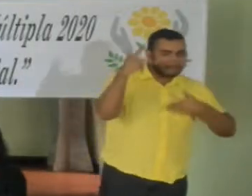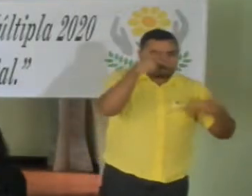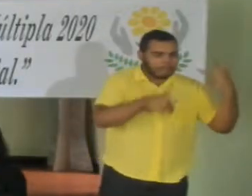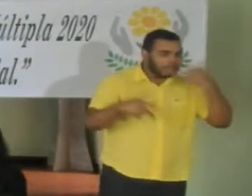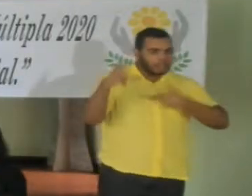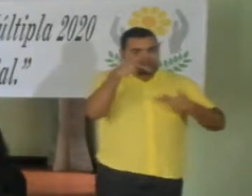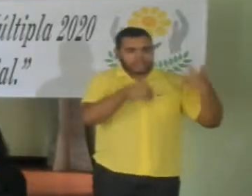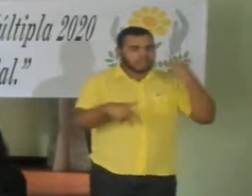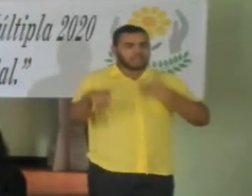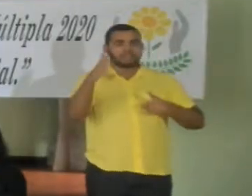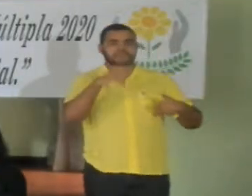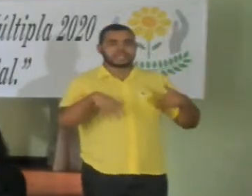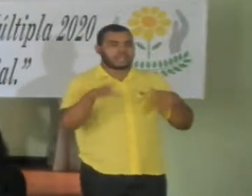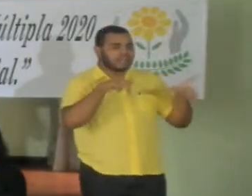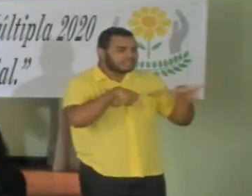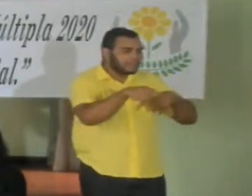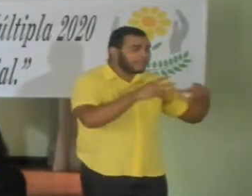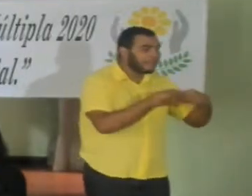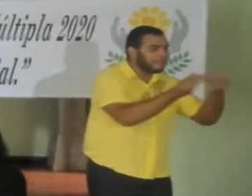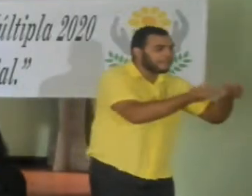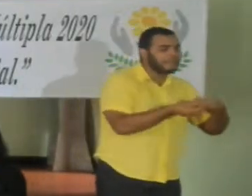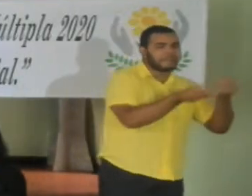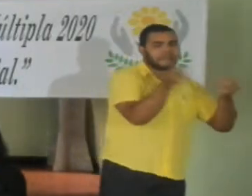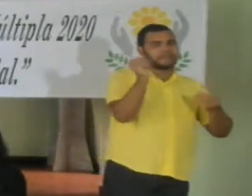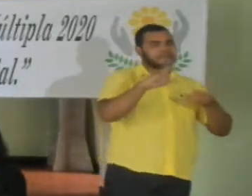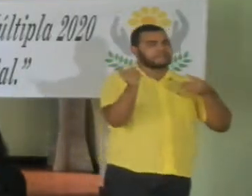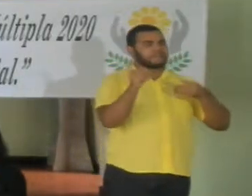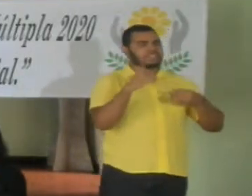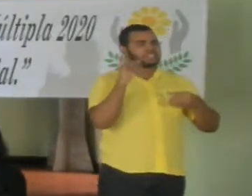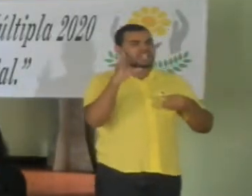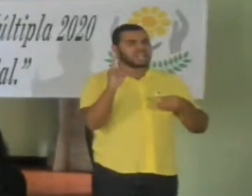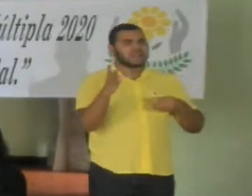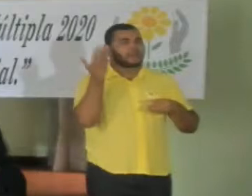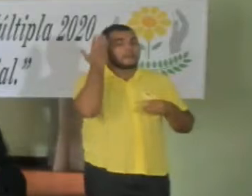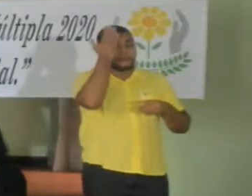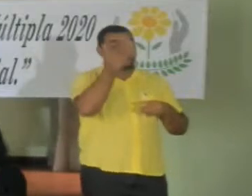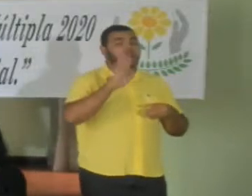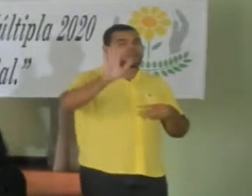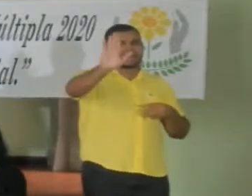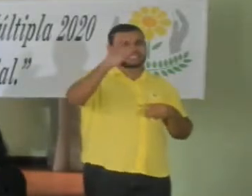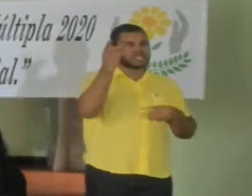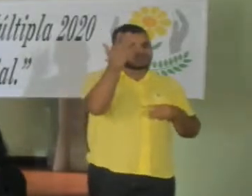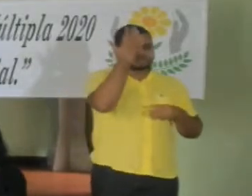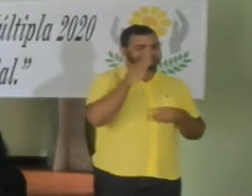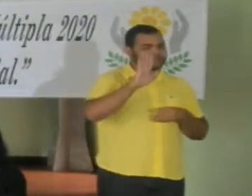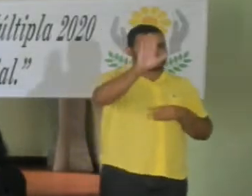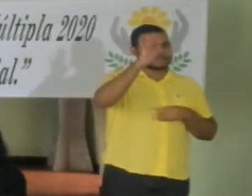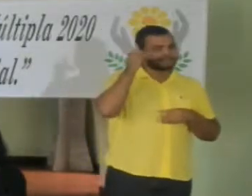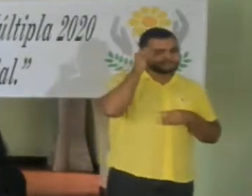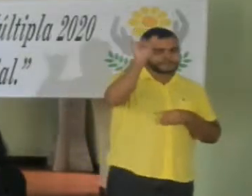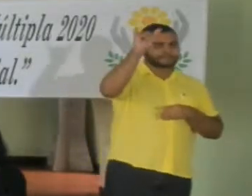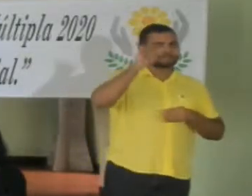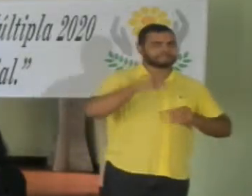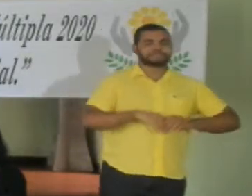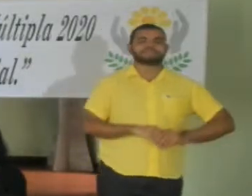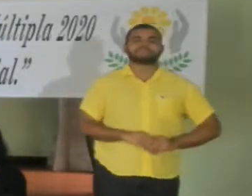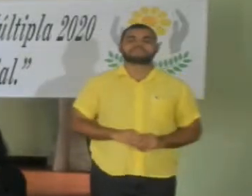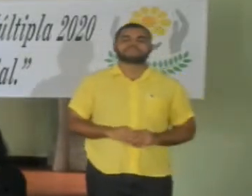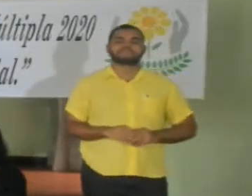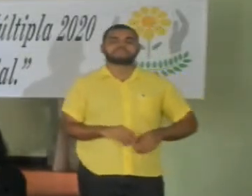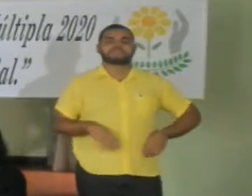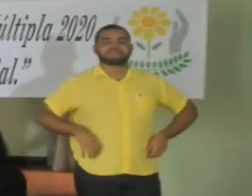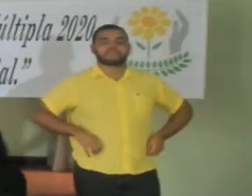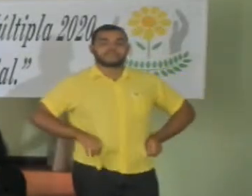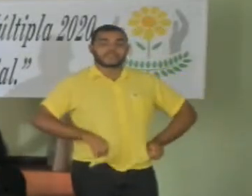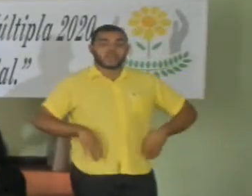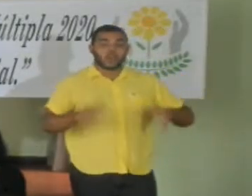inserido no mercado de trabalho, não ser enganado com promessas de emprego, né, que é um programa que é exercido que é o